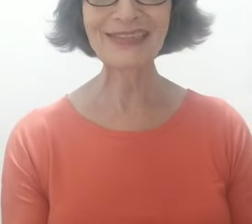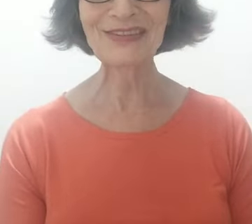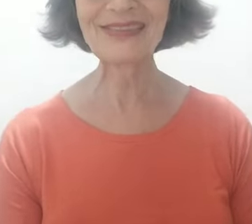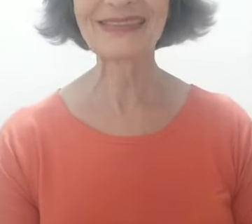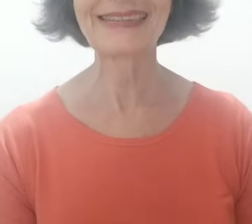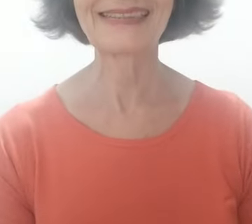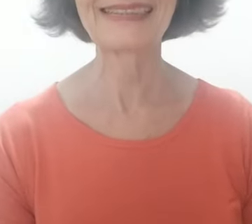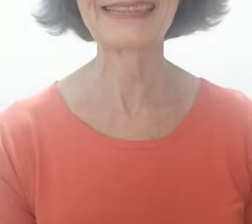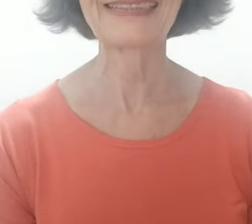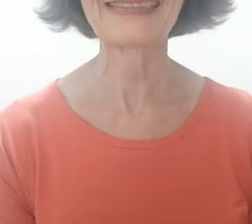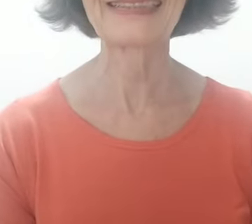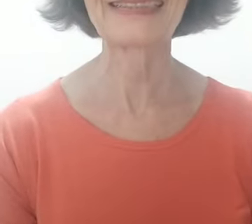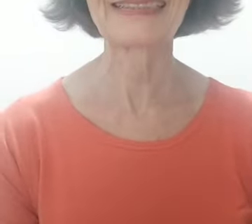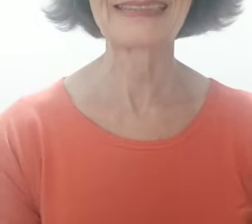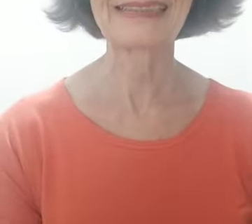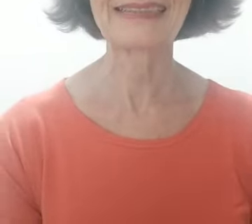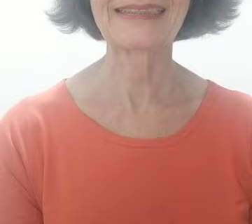Fernando,